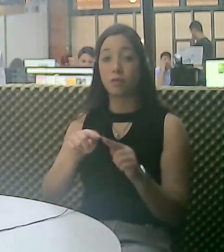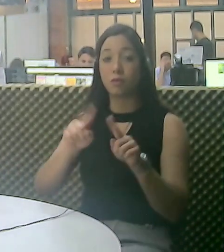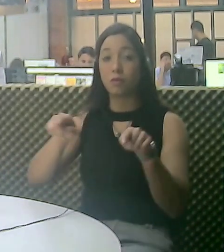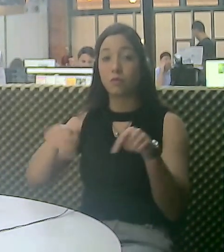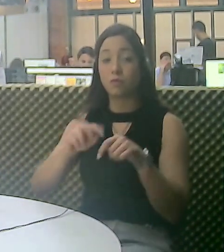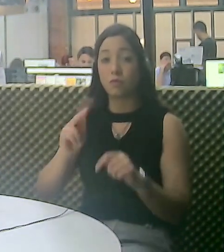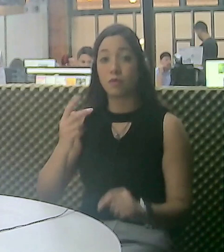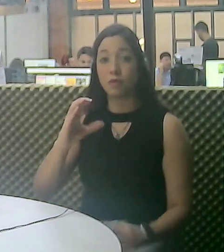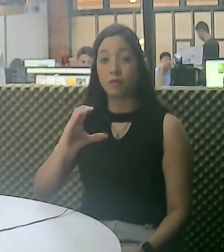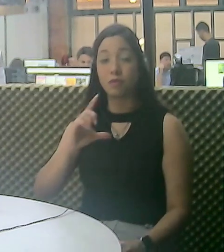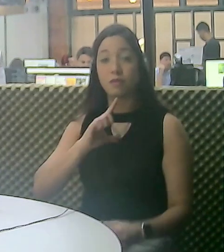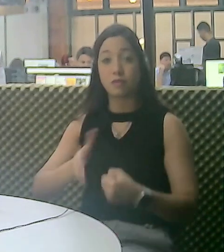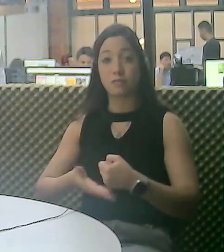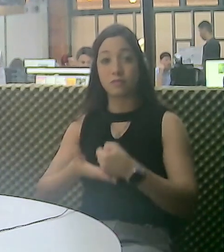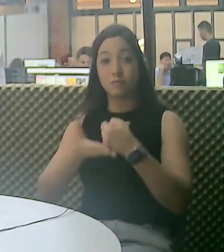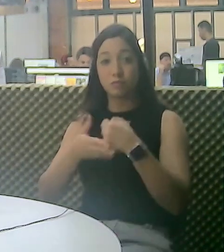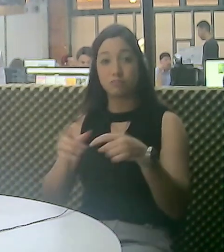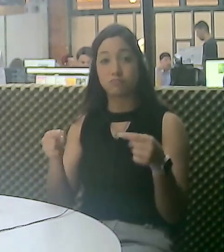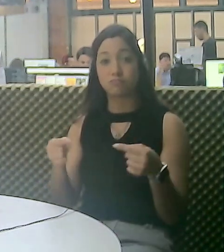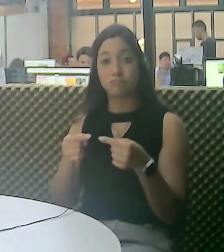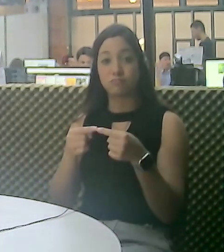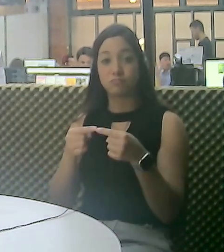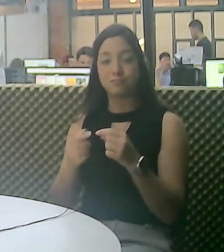oferece o suporte adequado ao solo.